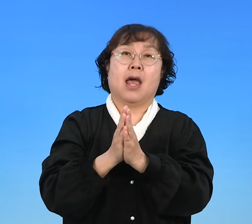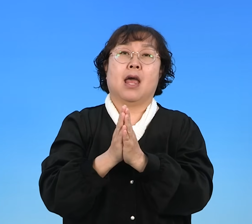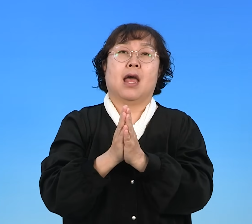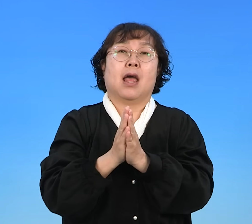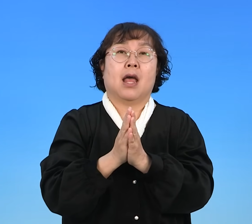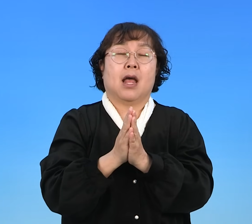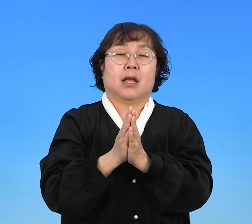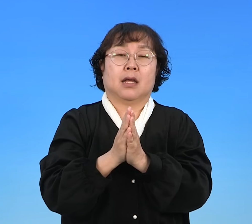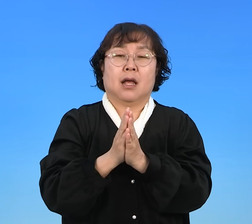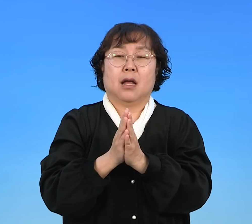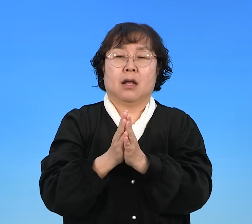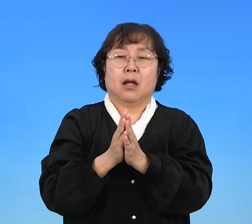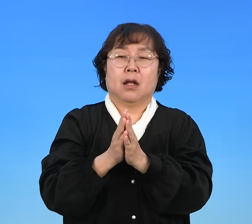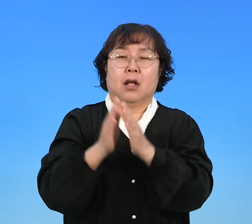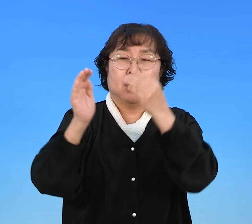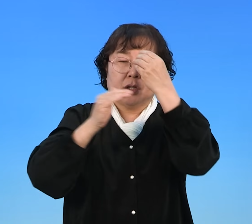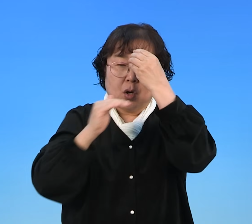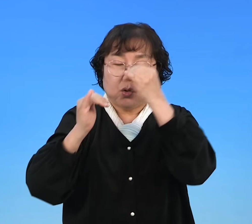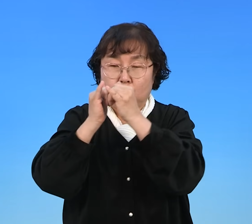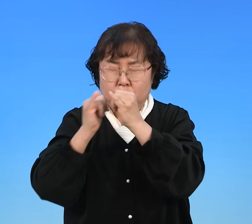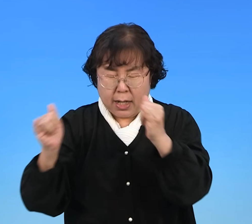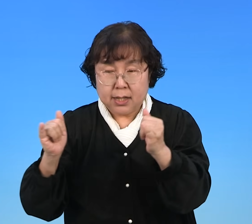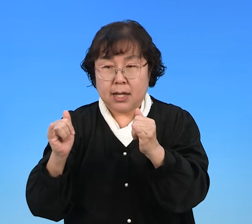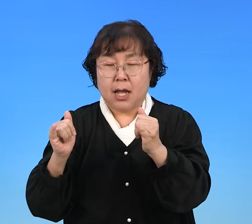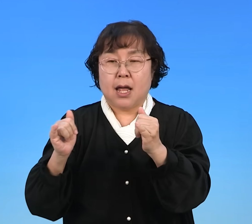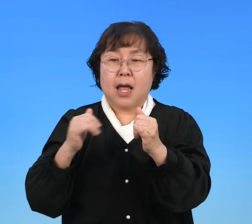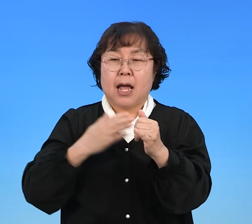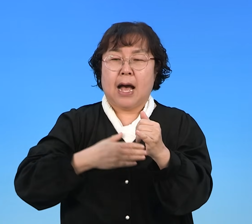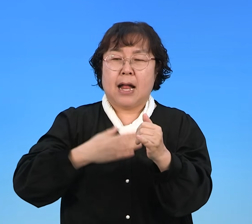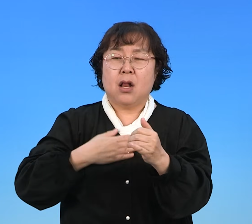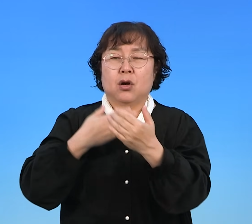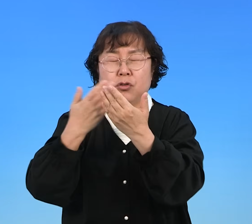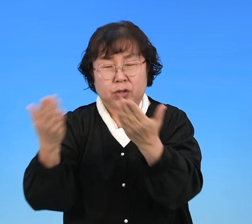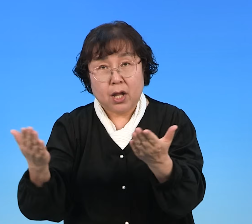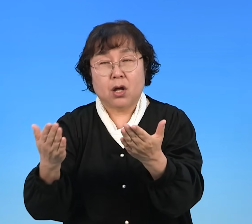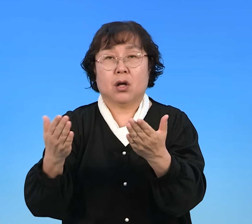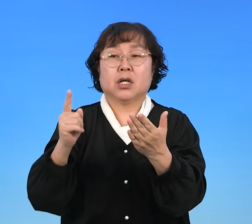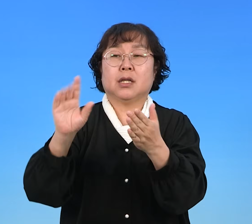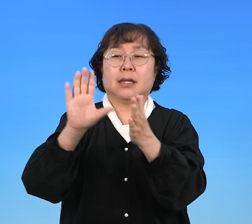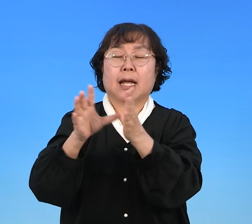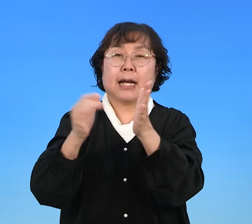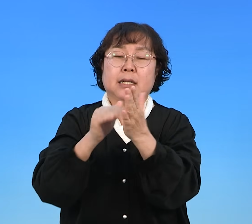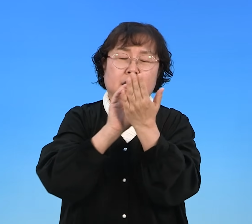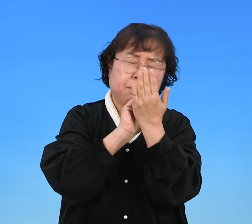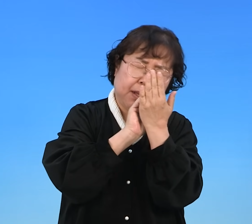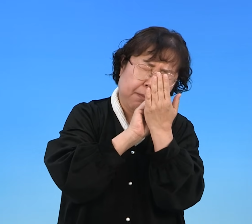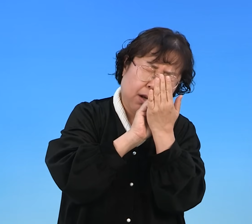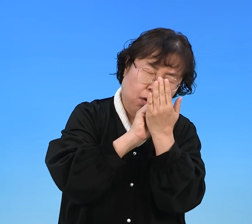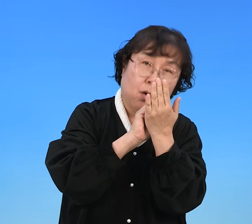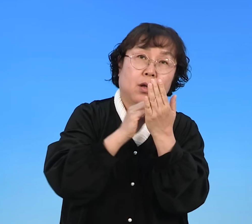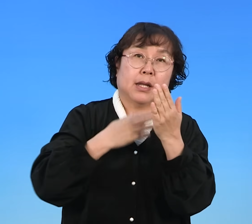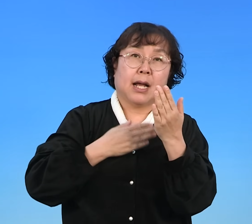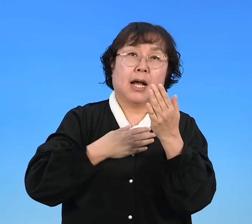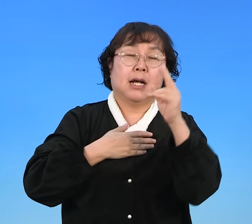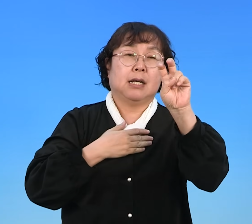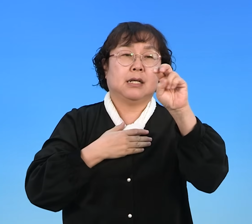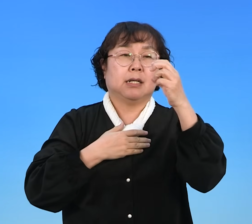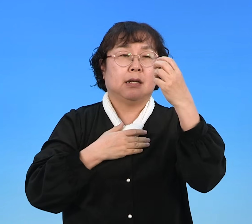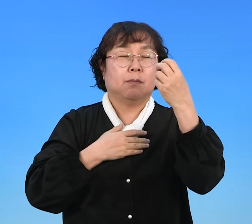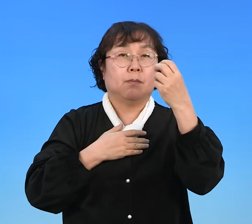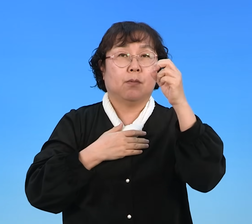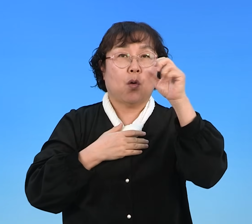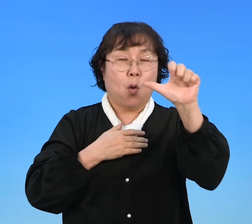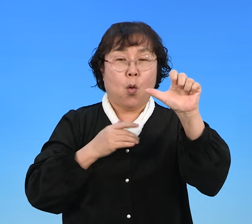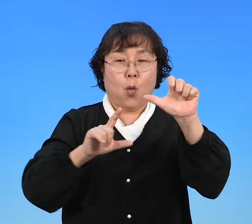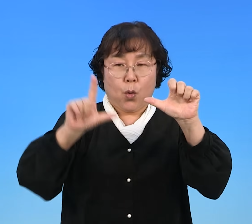그 다음부터 알려주면 좋겠다. 비밀로 해달라 그랬어요. 그리고 제가 성탄 예배 드리고 24일